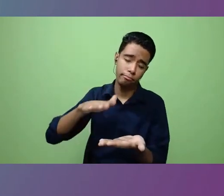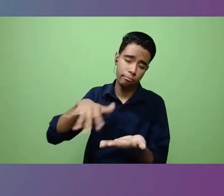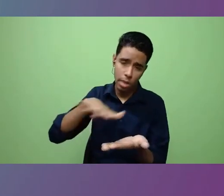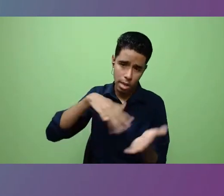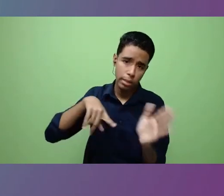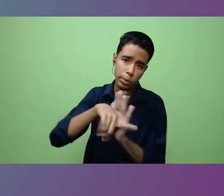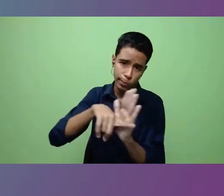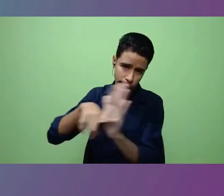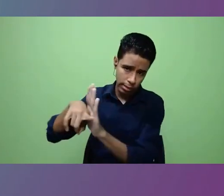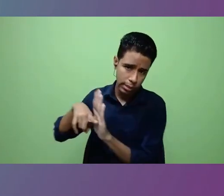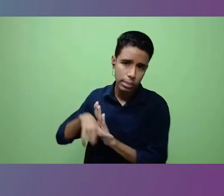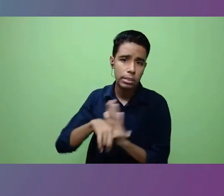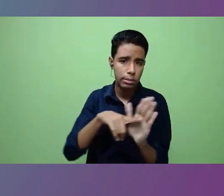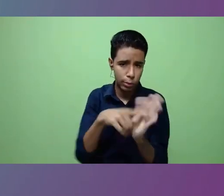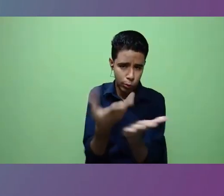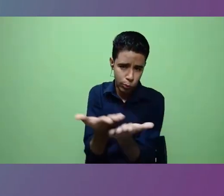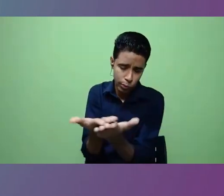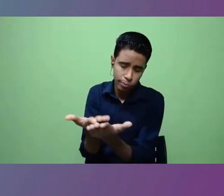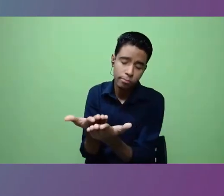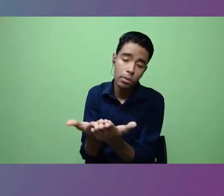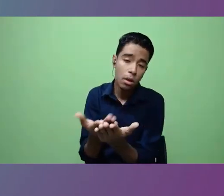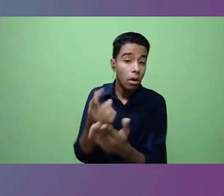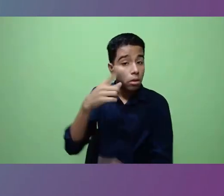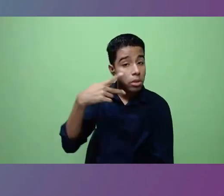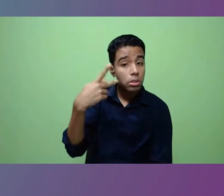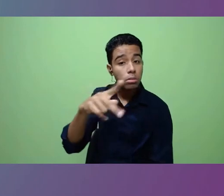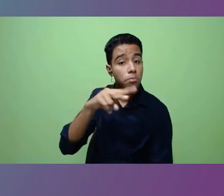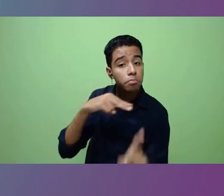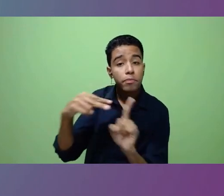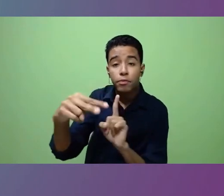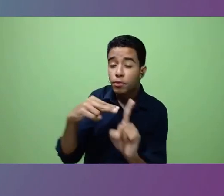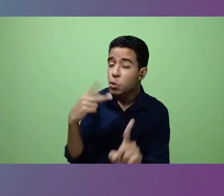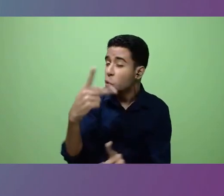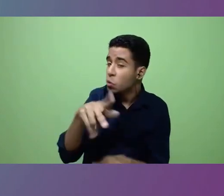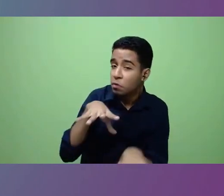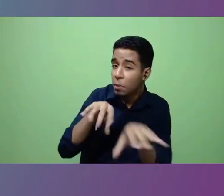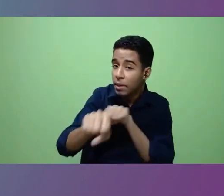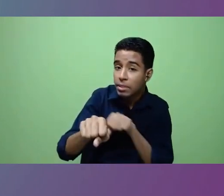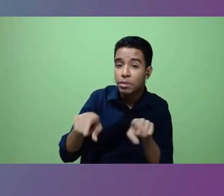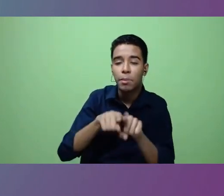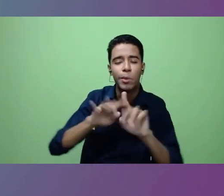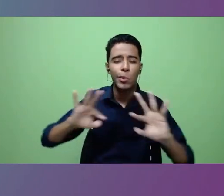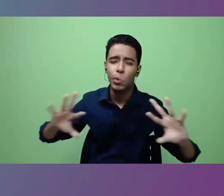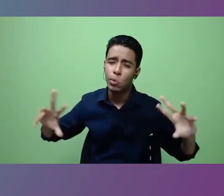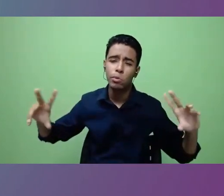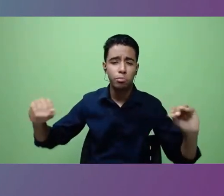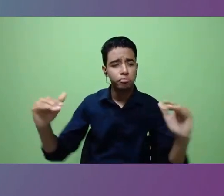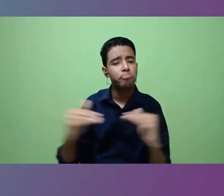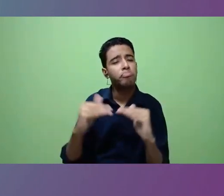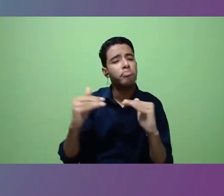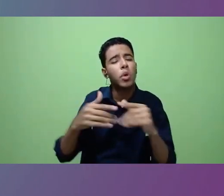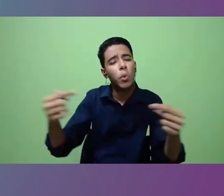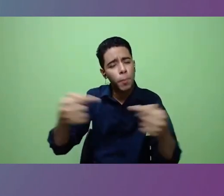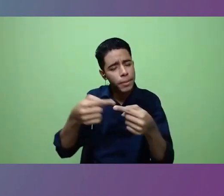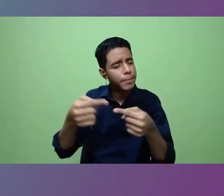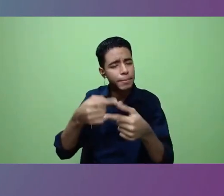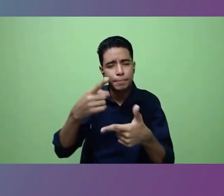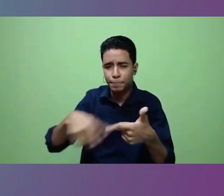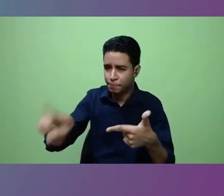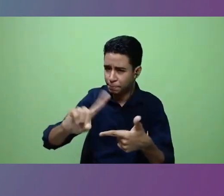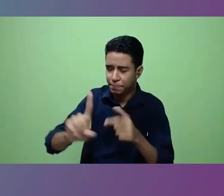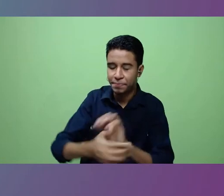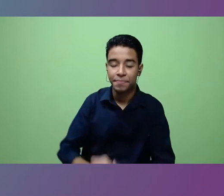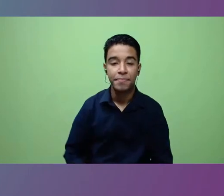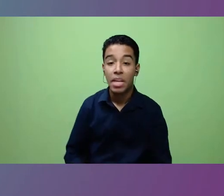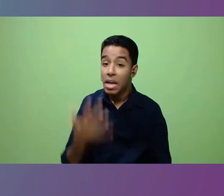pontos de vista, do ponto de vista de vocês, da formação de vocês, que são todos válidos, tá bom? Espero todos vocês, então, amanhã, 9 horas